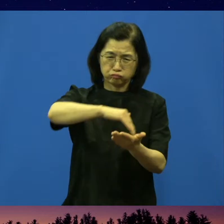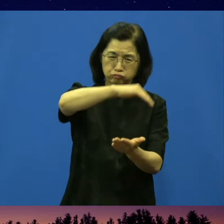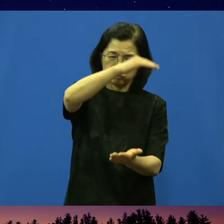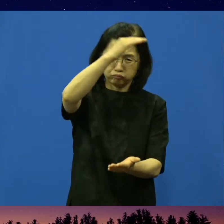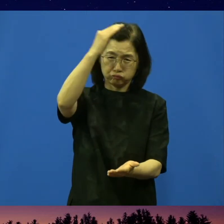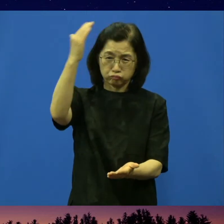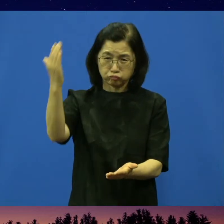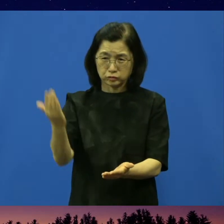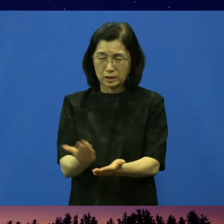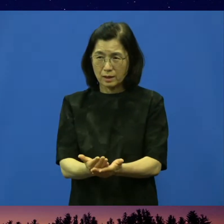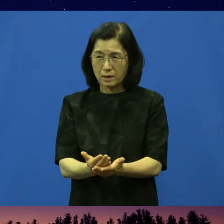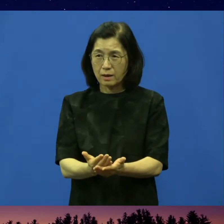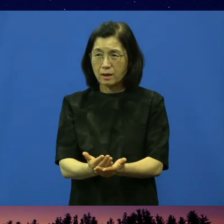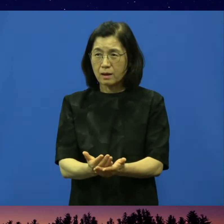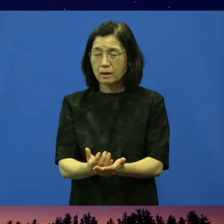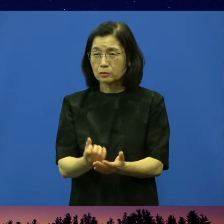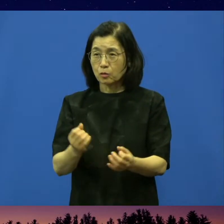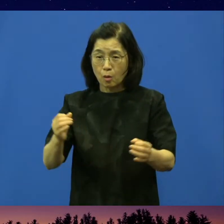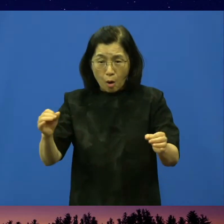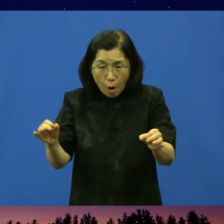명예도 마찬가지예요.